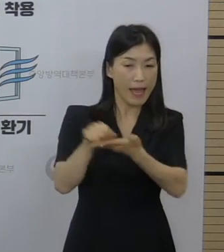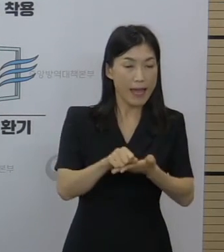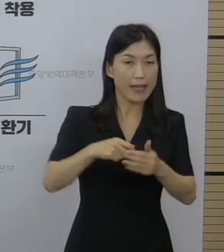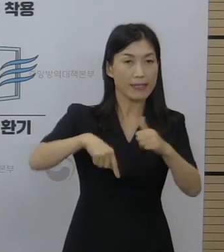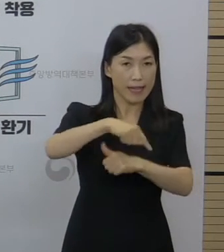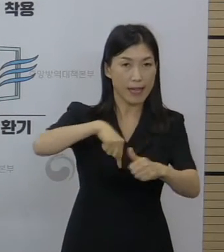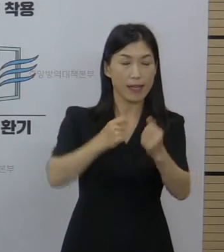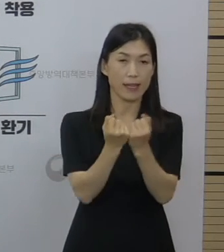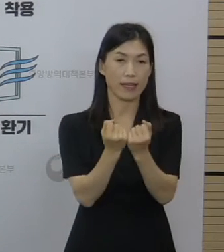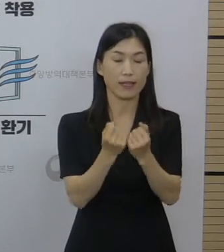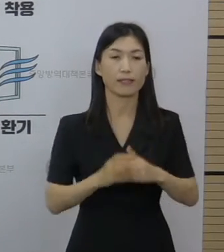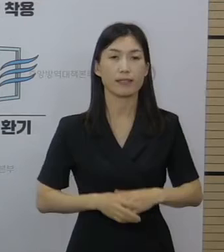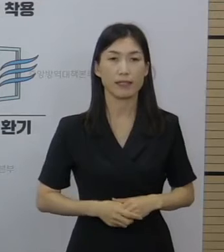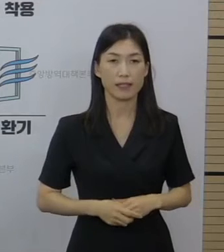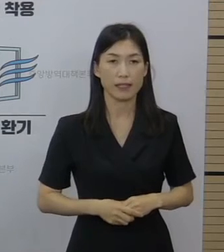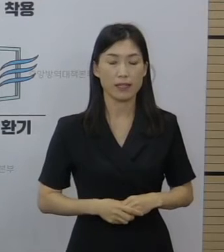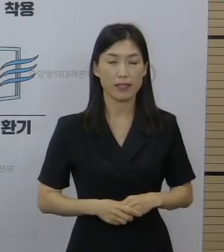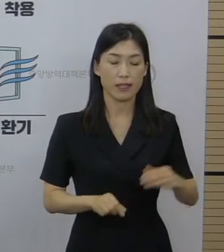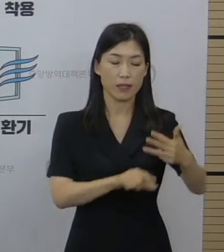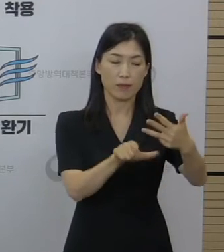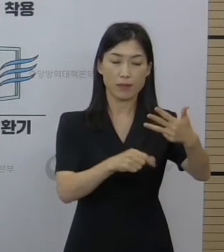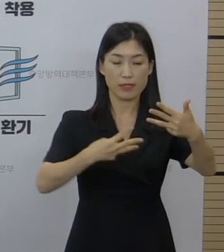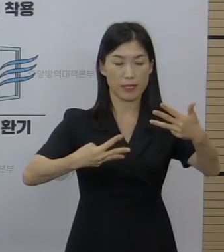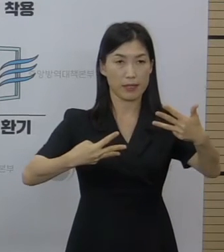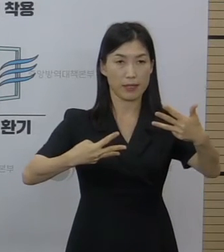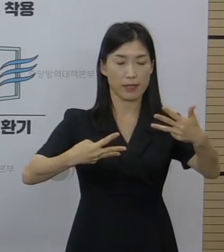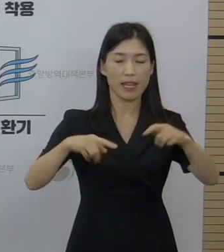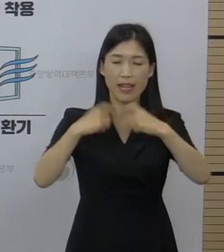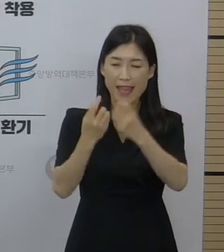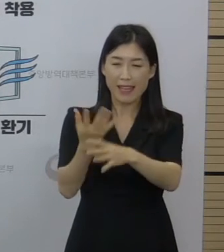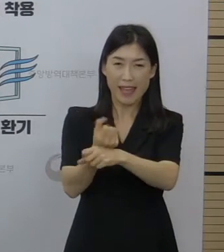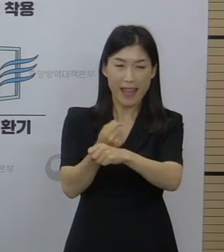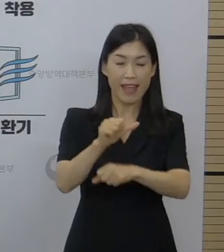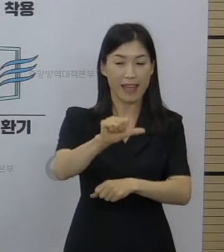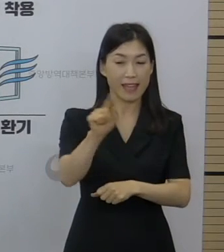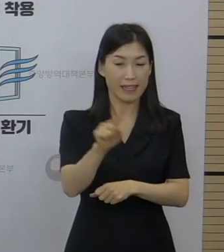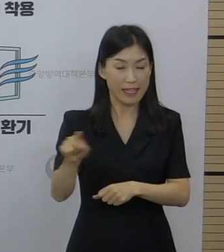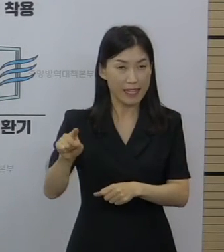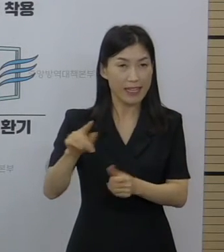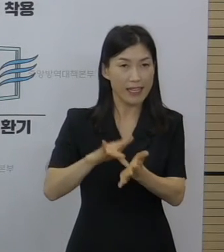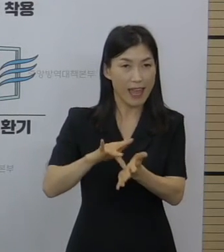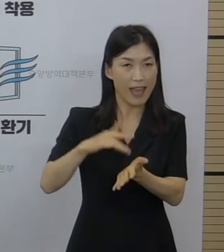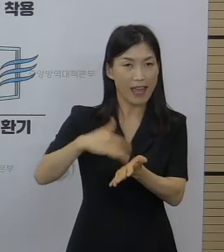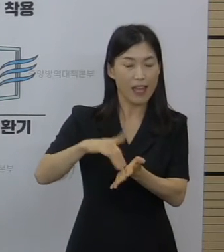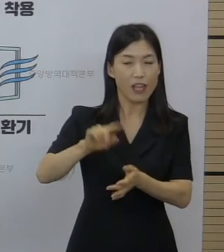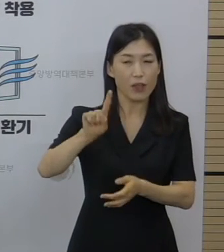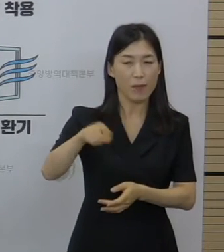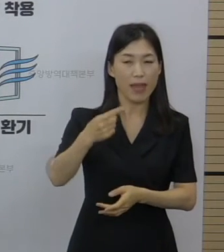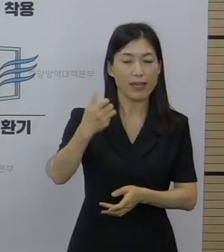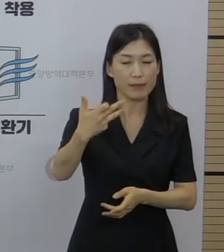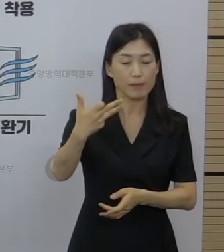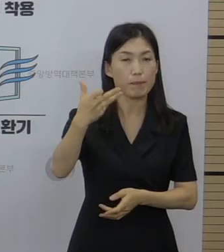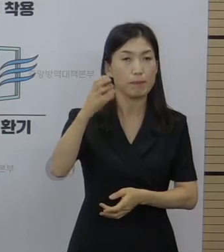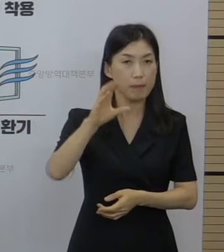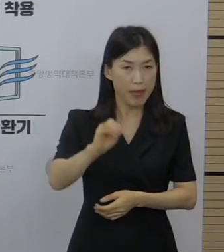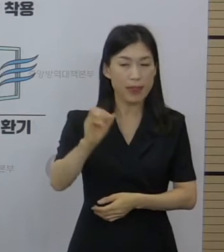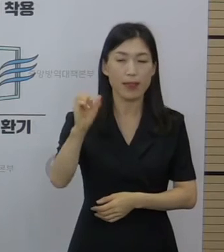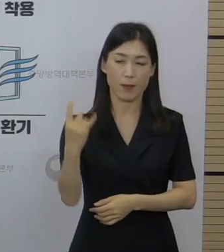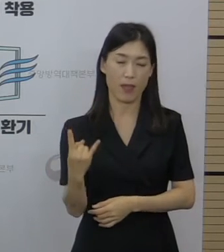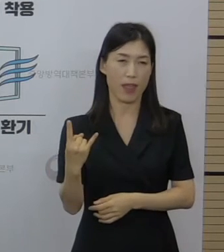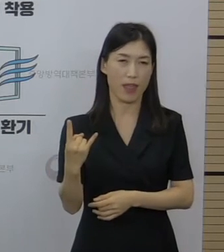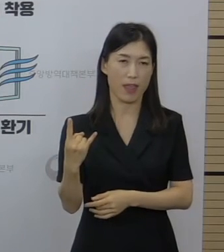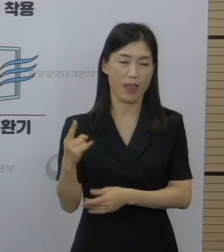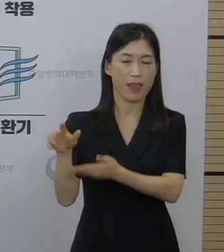설명을 드리겠습니다. 8월 3일 개별 계약된 아스트라제네카 백신 118만